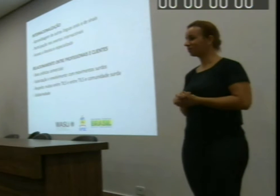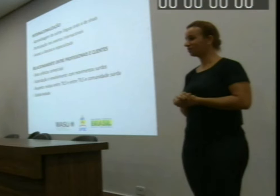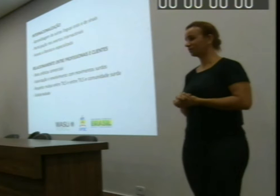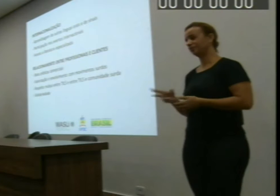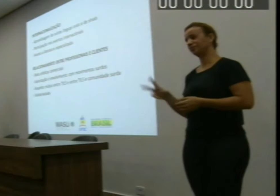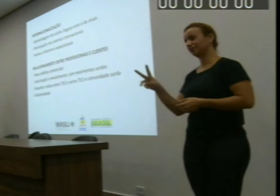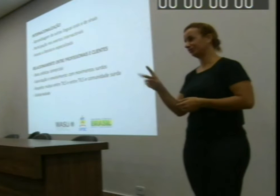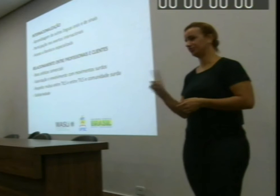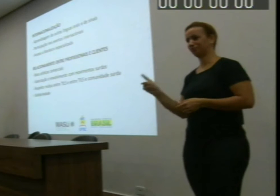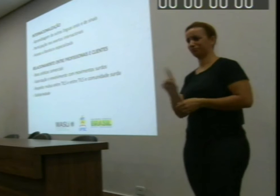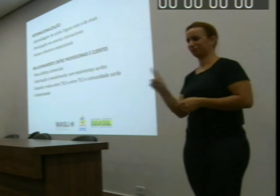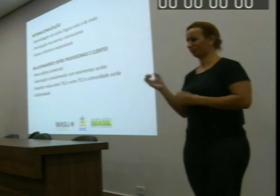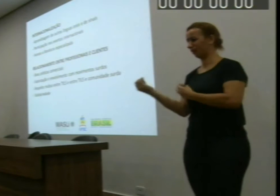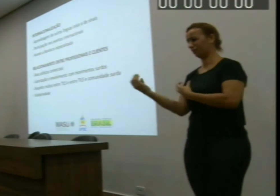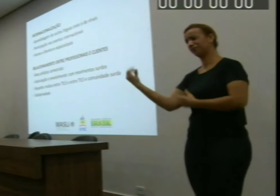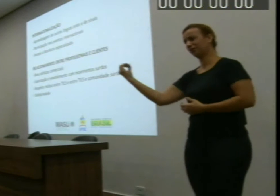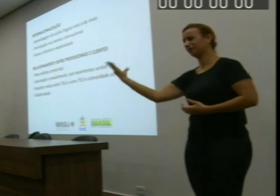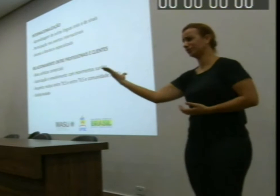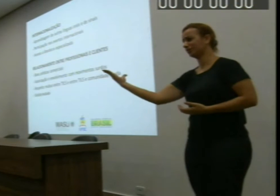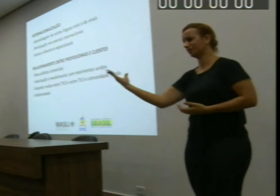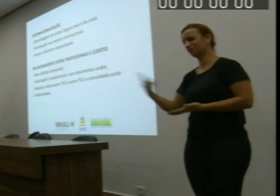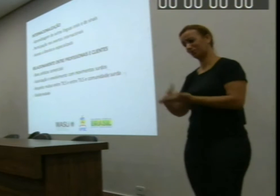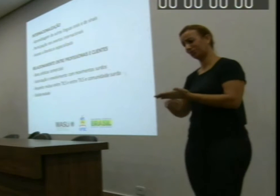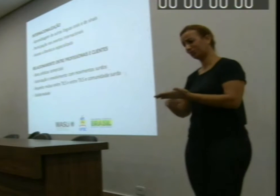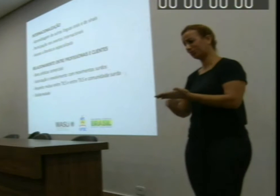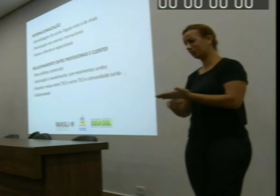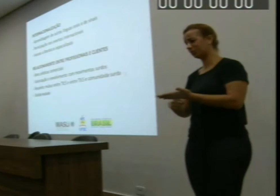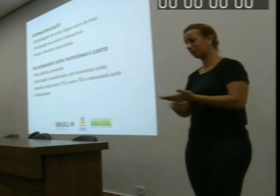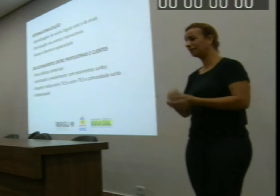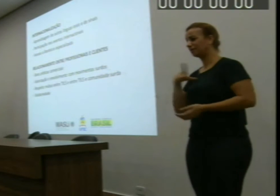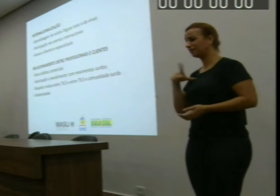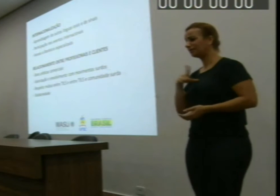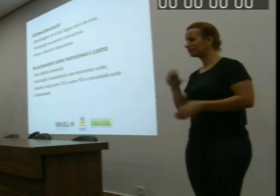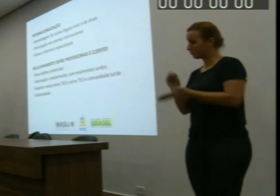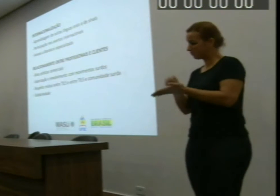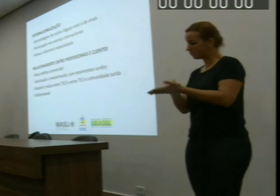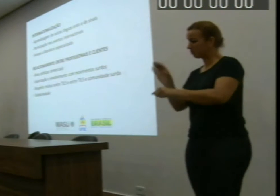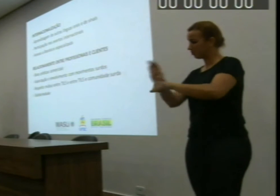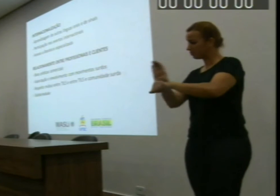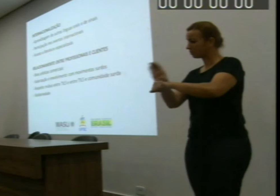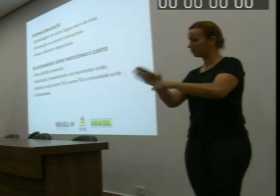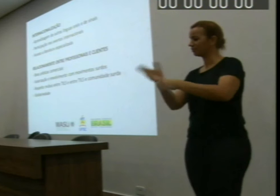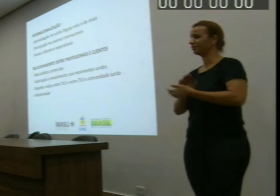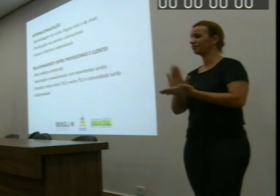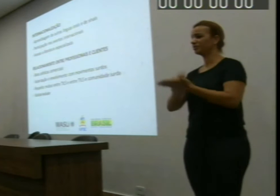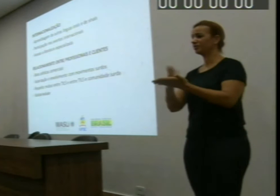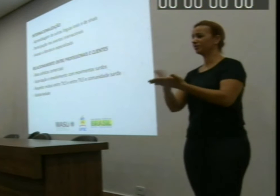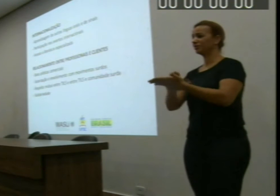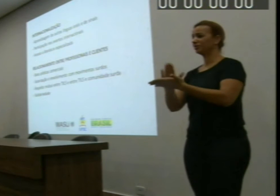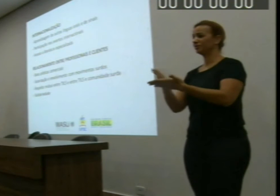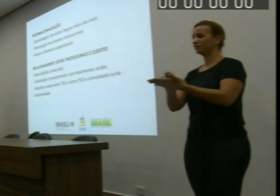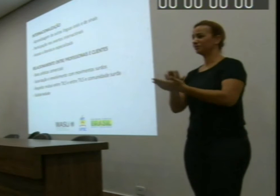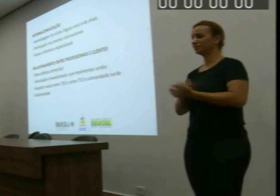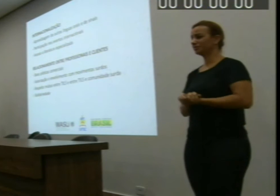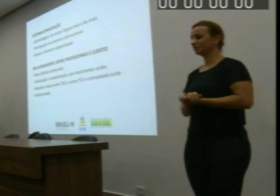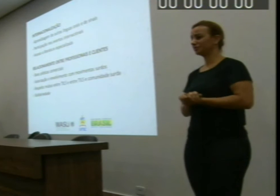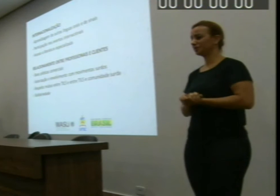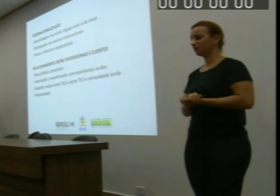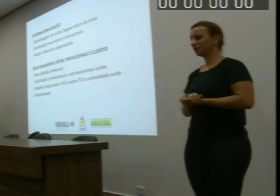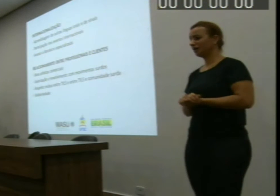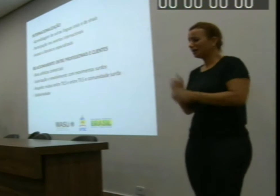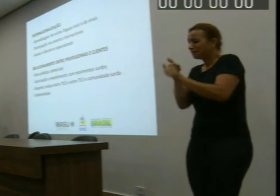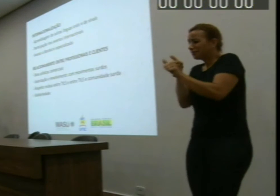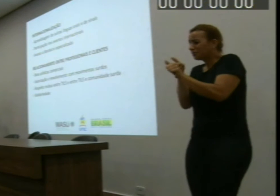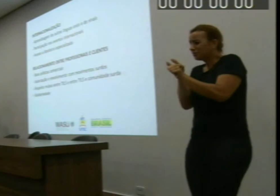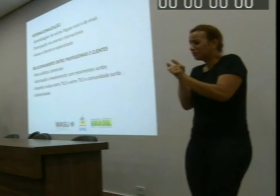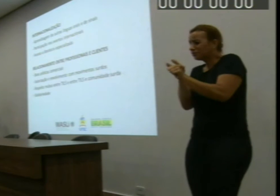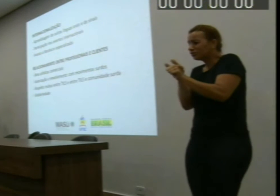maneira Mas você vê a carência que que de Formação que as pessoas têm orha se você tá aí tão pertinho pula aqui a gente ela